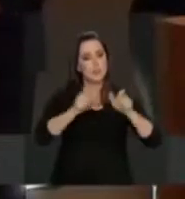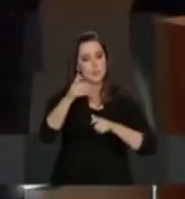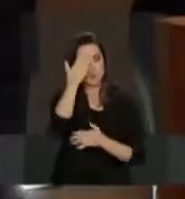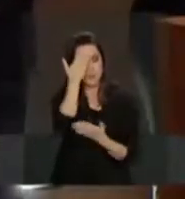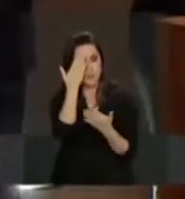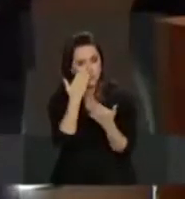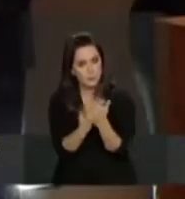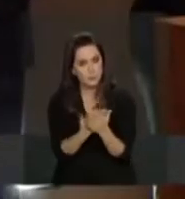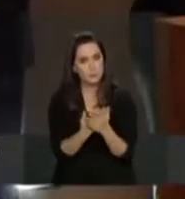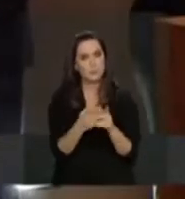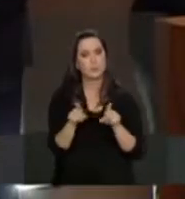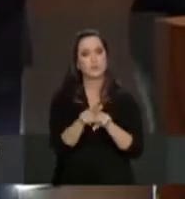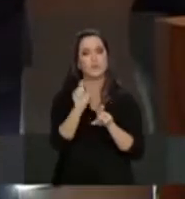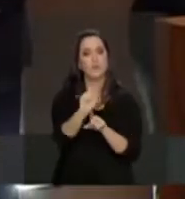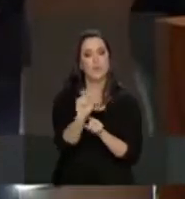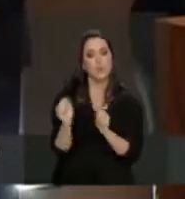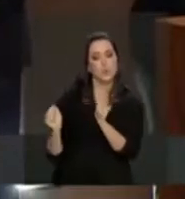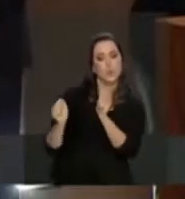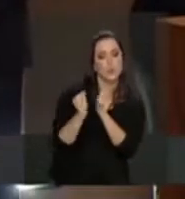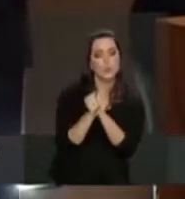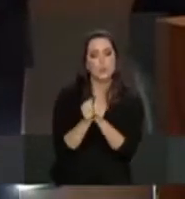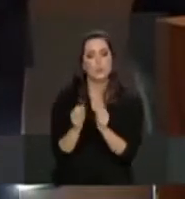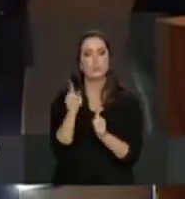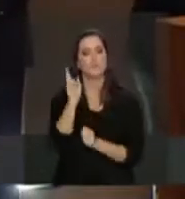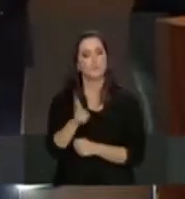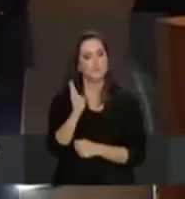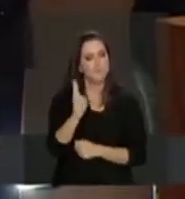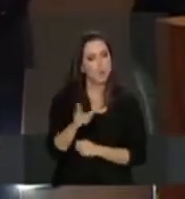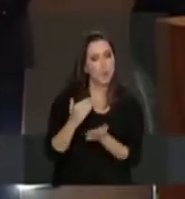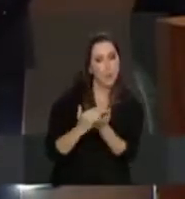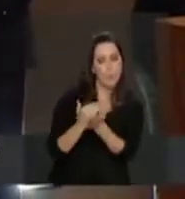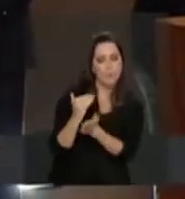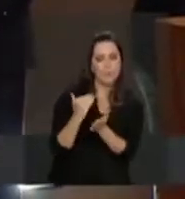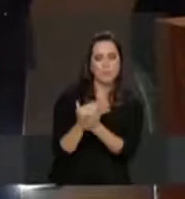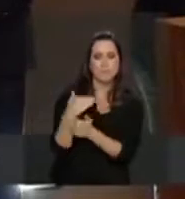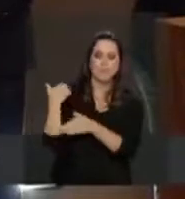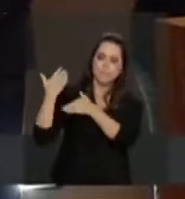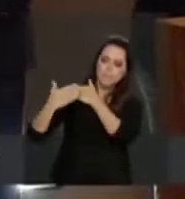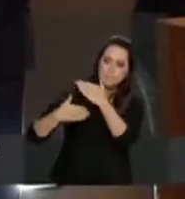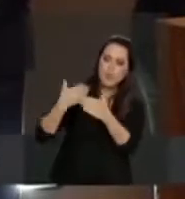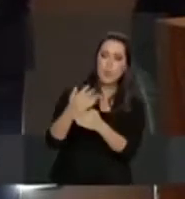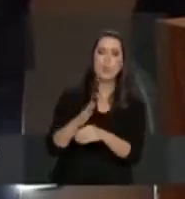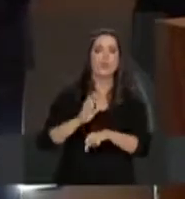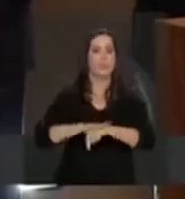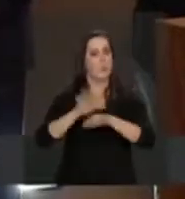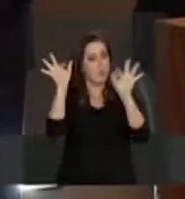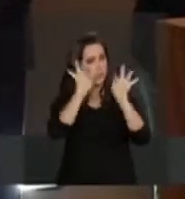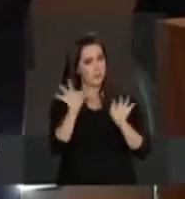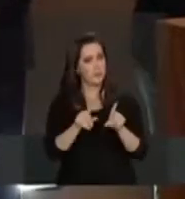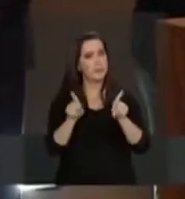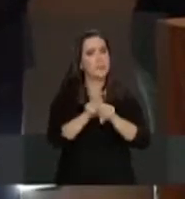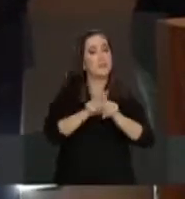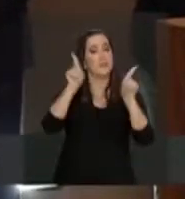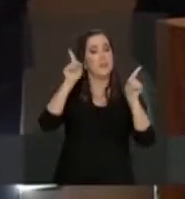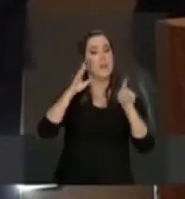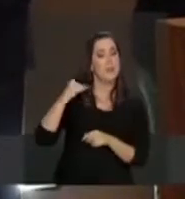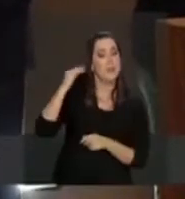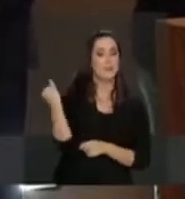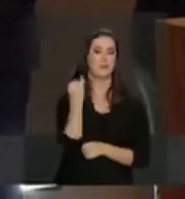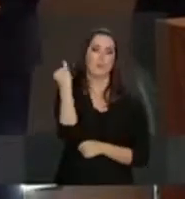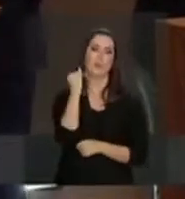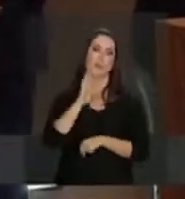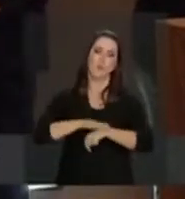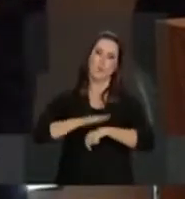que acreditaram e que estiveram comigo desde o início da minha trajetória, nos momentos felizes, mas sobretudo